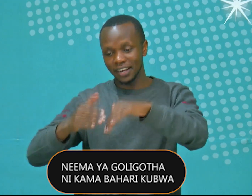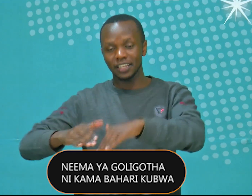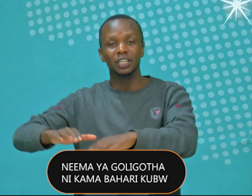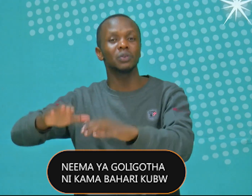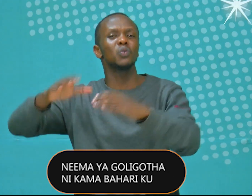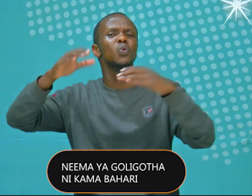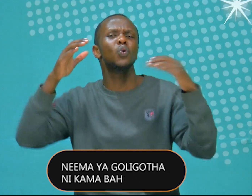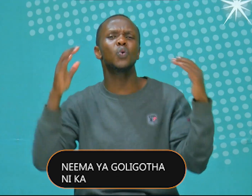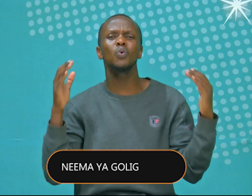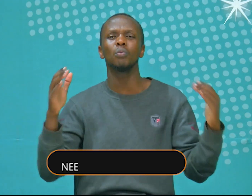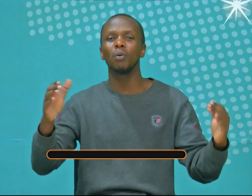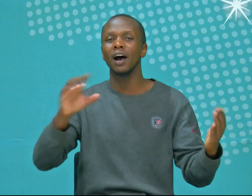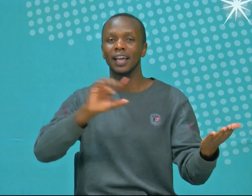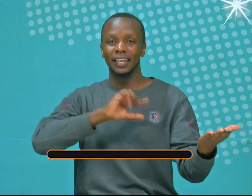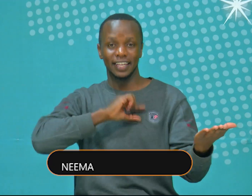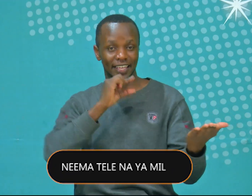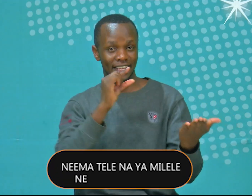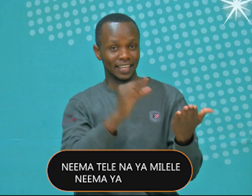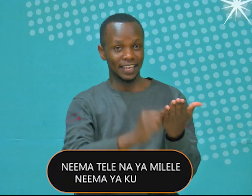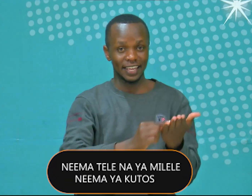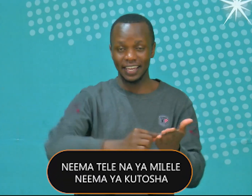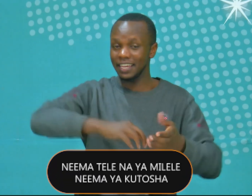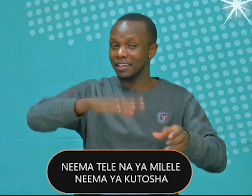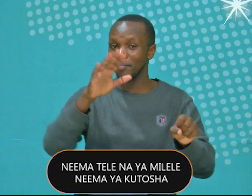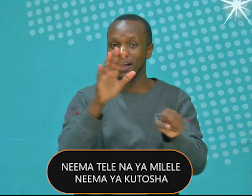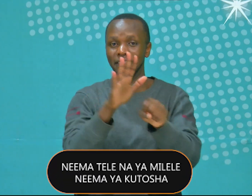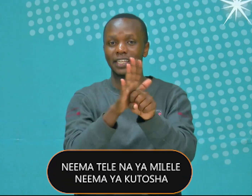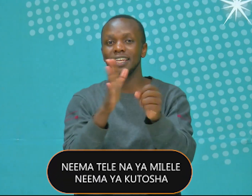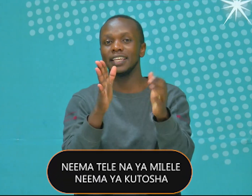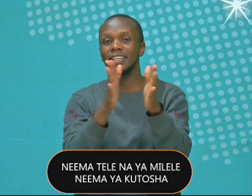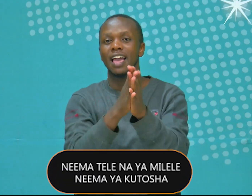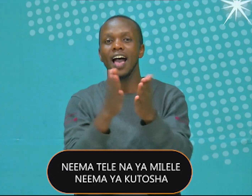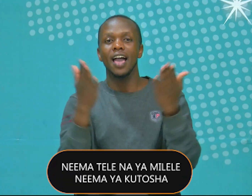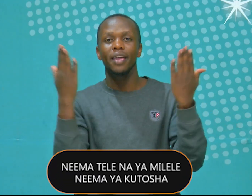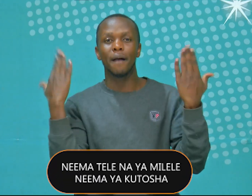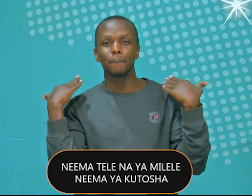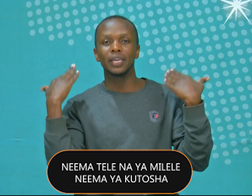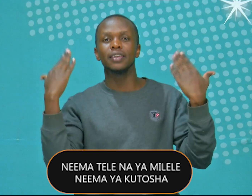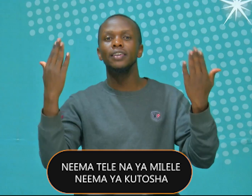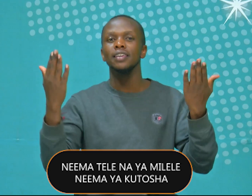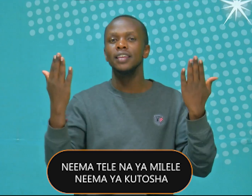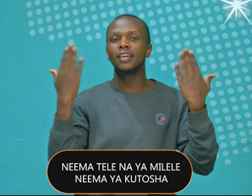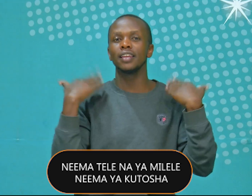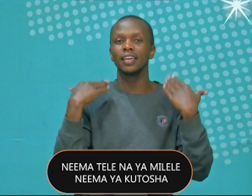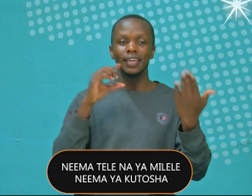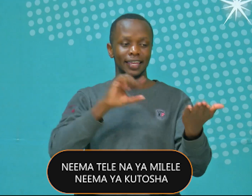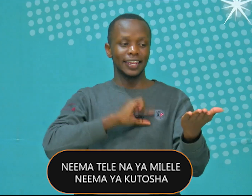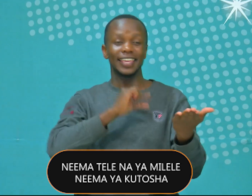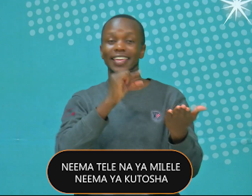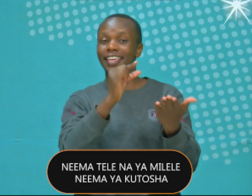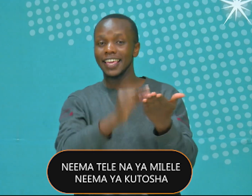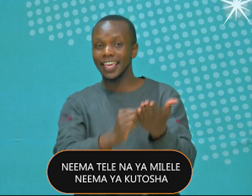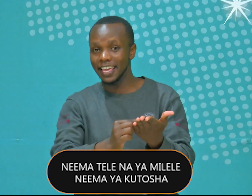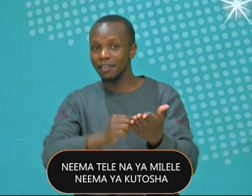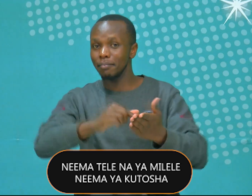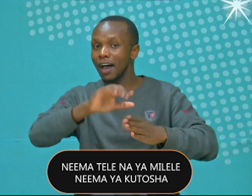bahari neema ya bwana neema telema ya milele